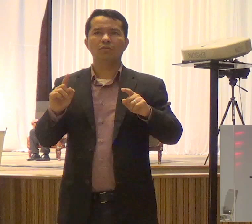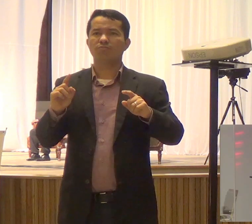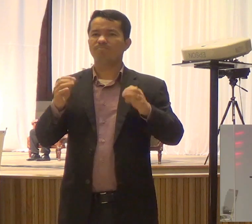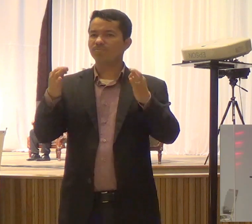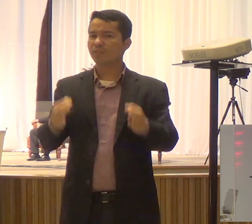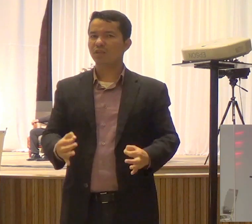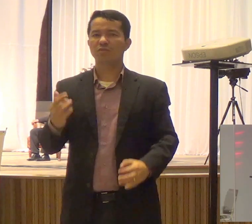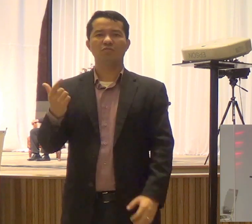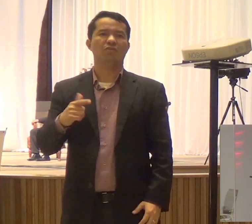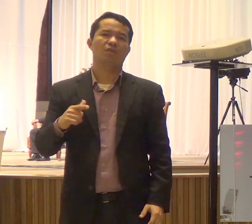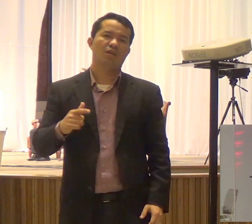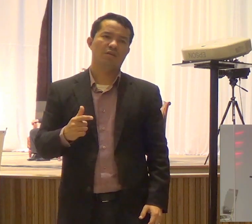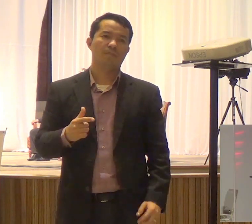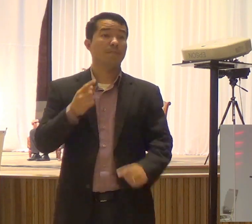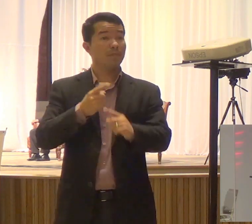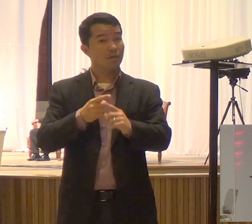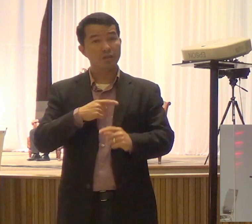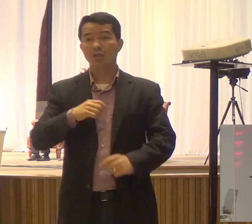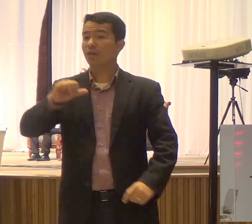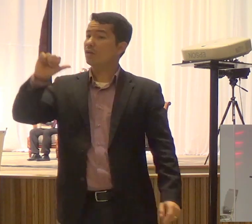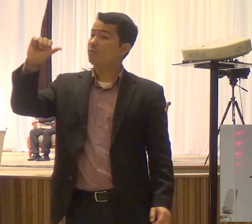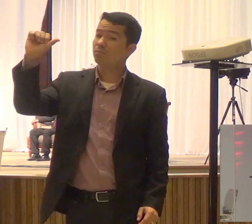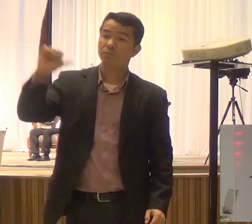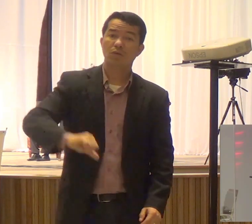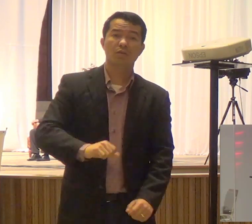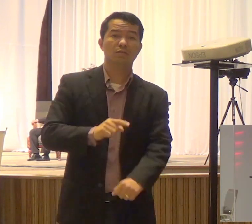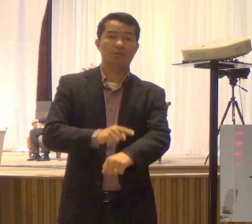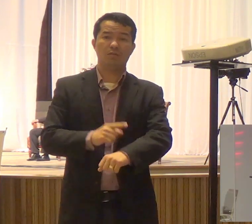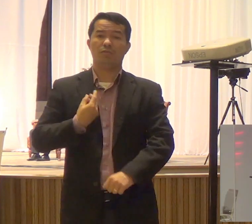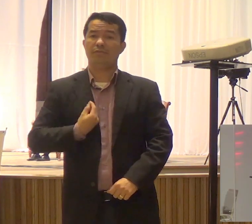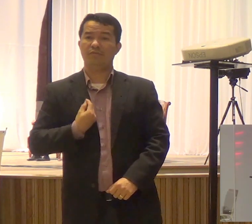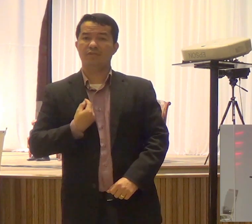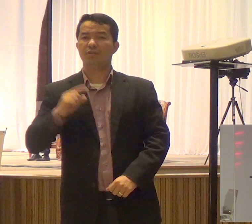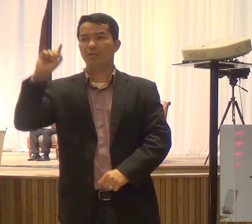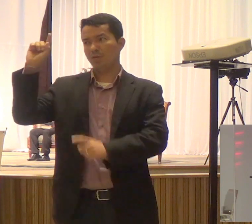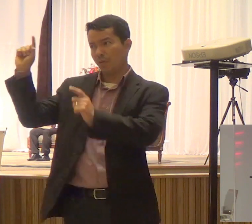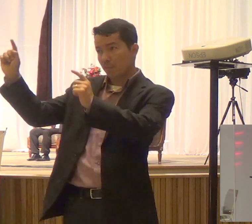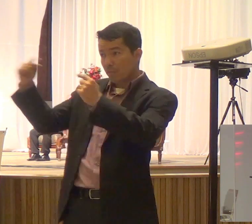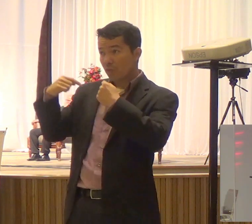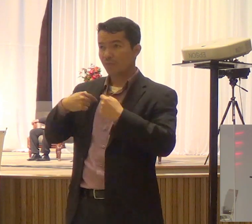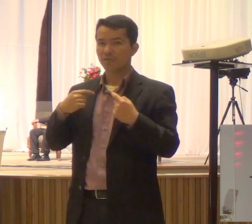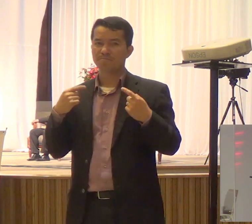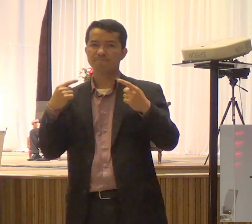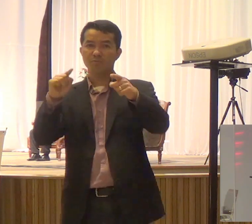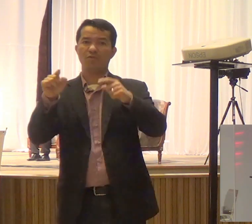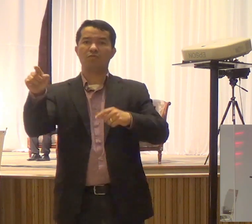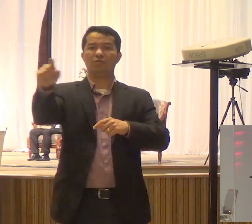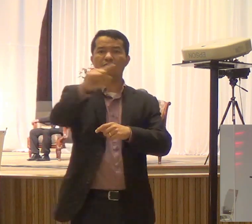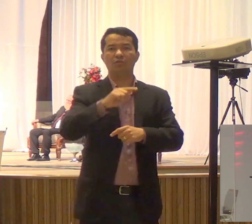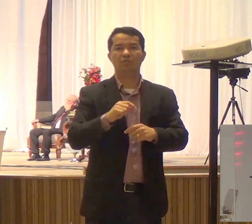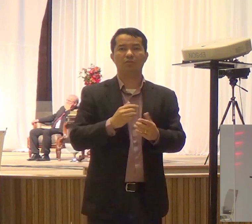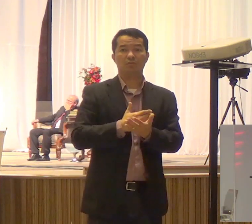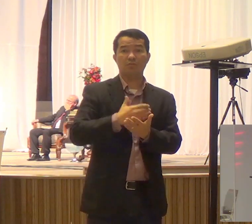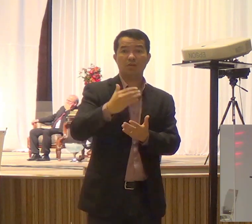mim. É no pior dos momentos da nossa vida, que o Senhor nos confronta, e que a gente é